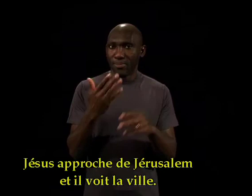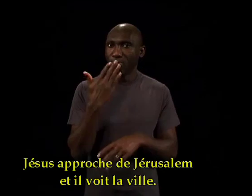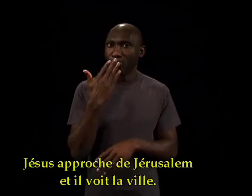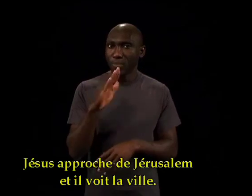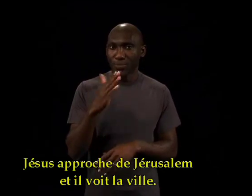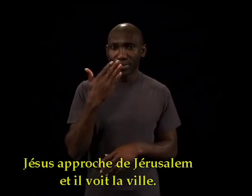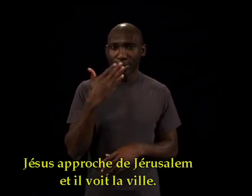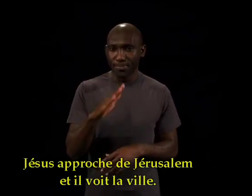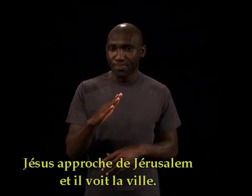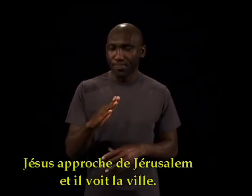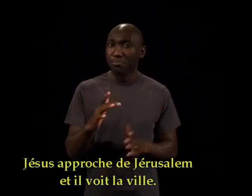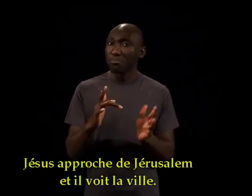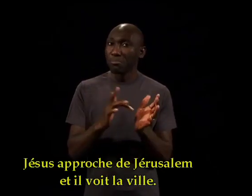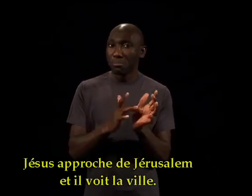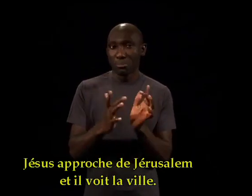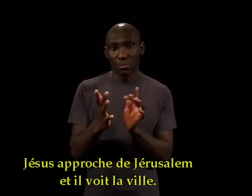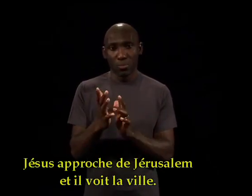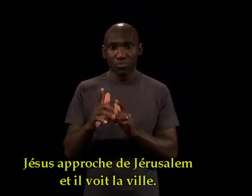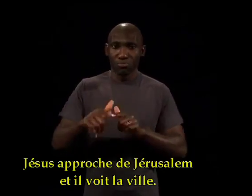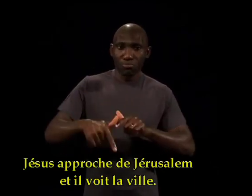Jésus approche de Jérusalem et il voit la ville.